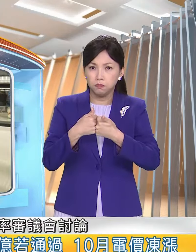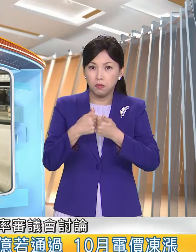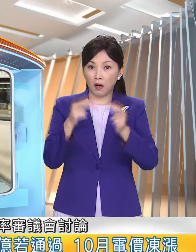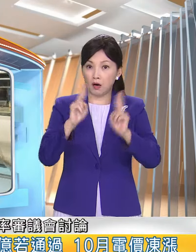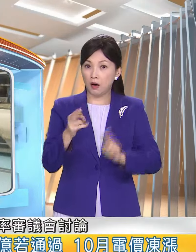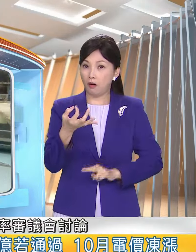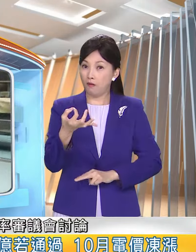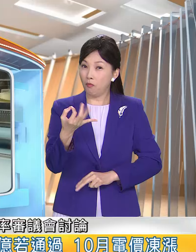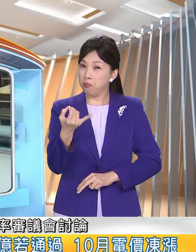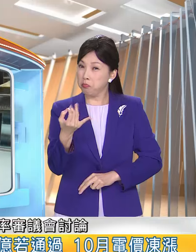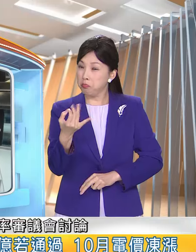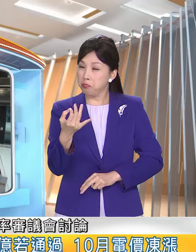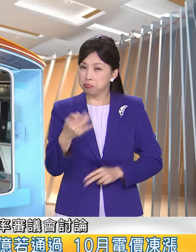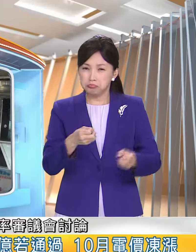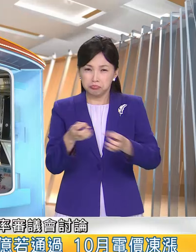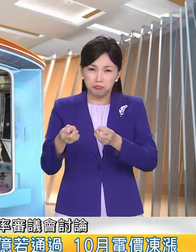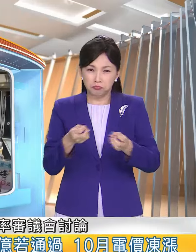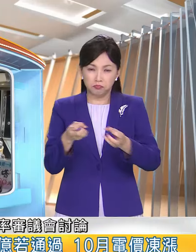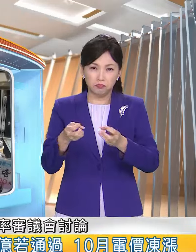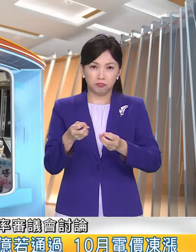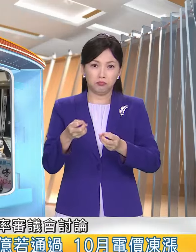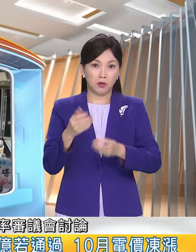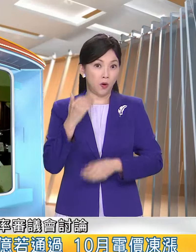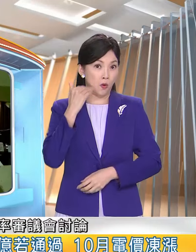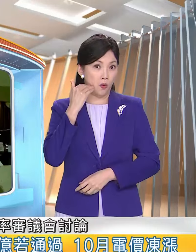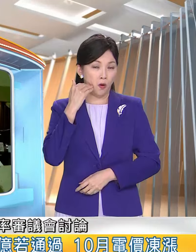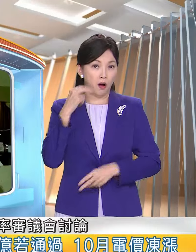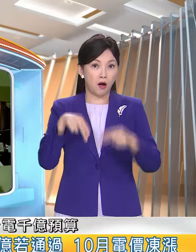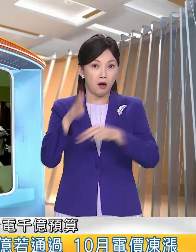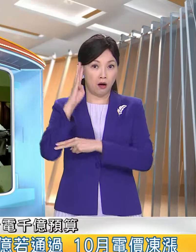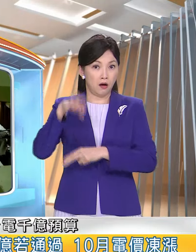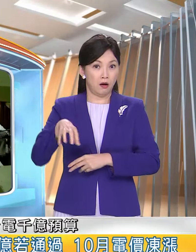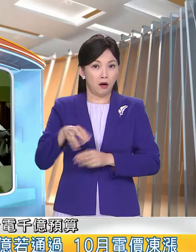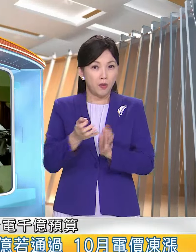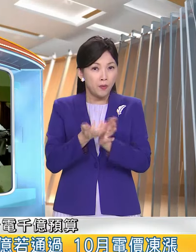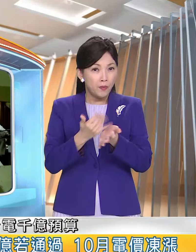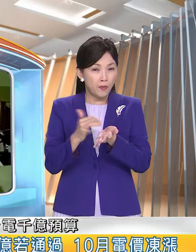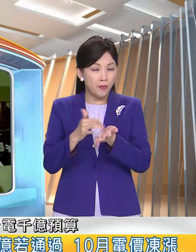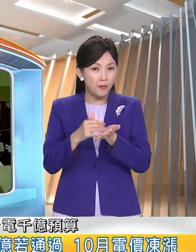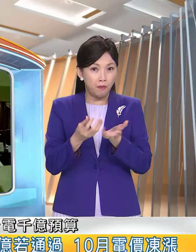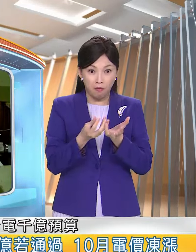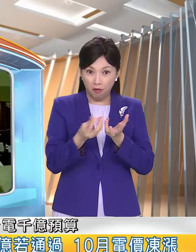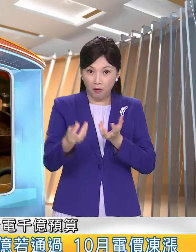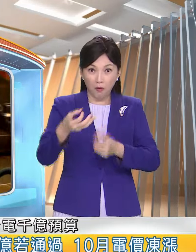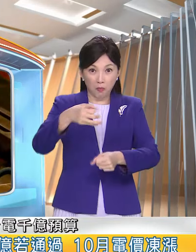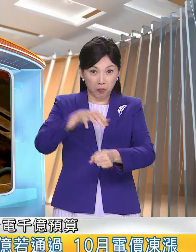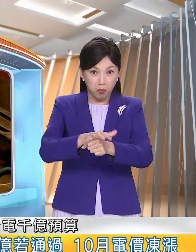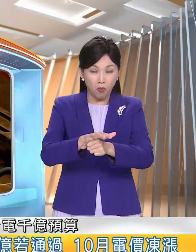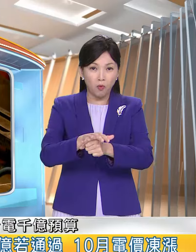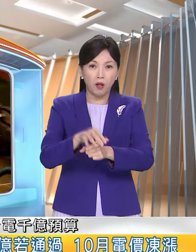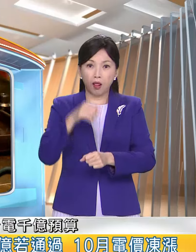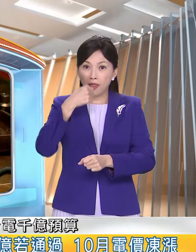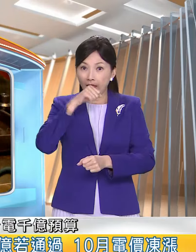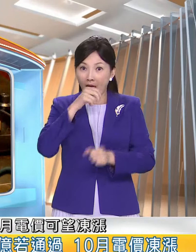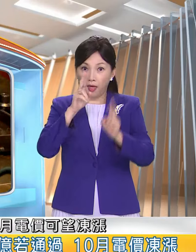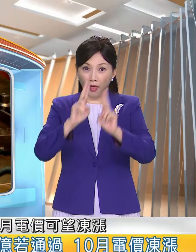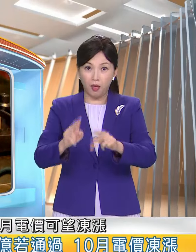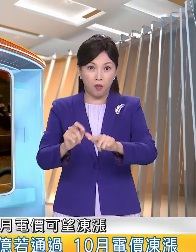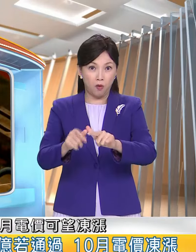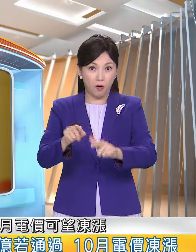9月开电价费率审议会来讨论。如果行政院拨补台电1000亿的预算，在立法